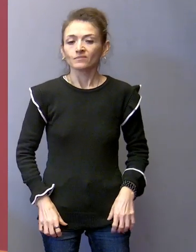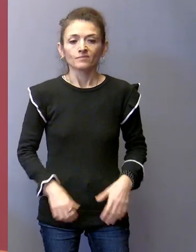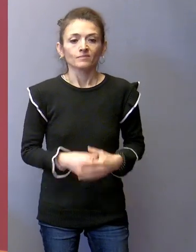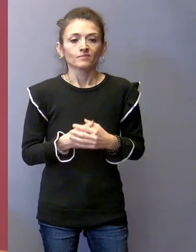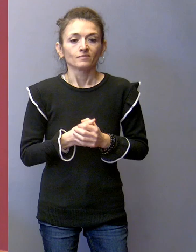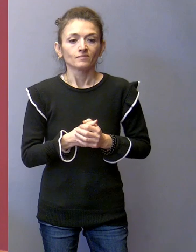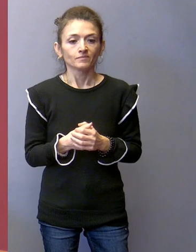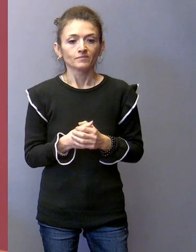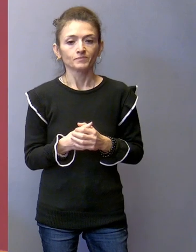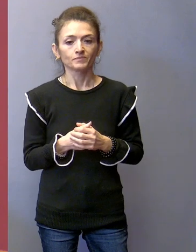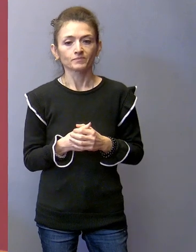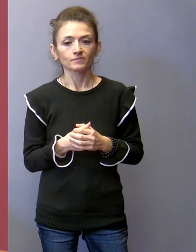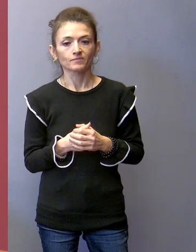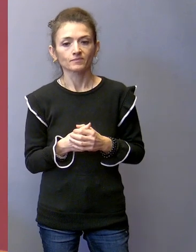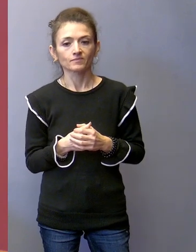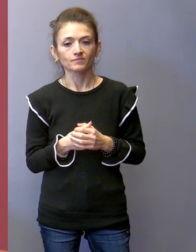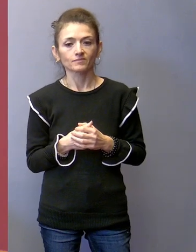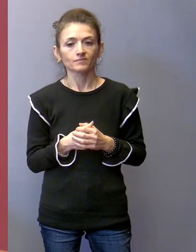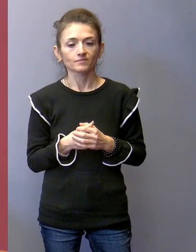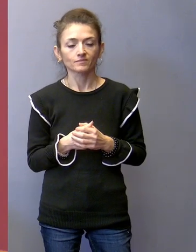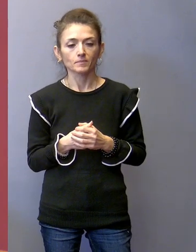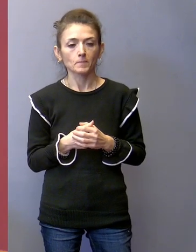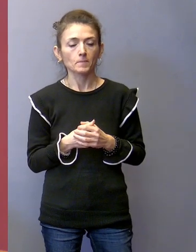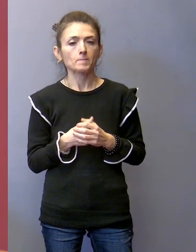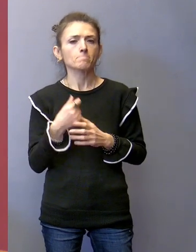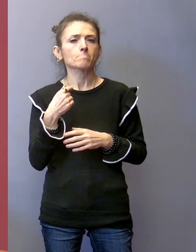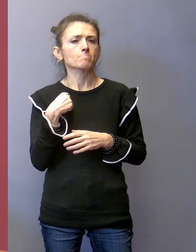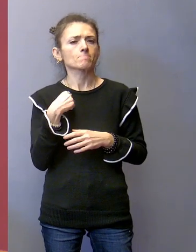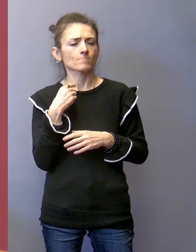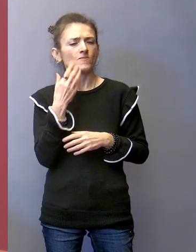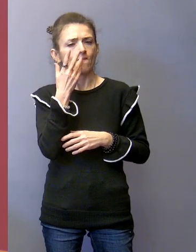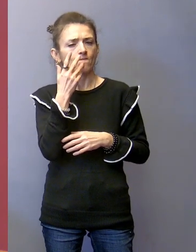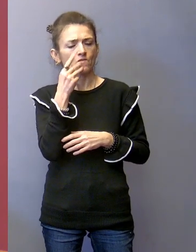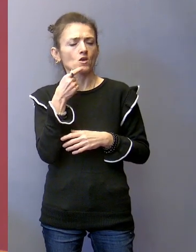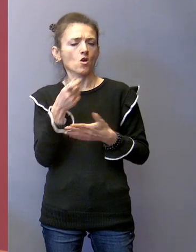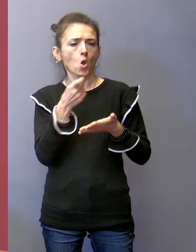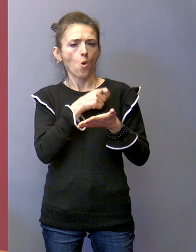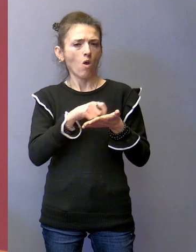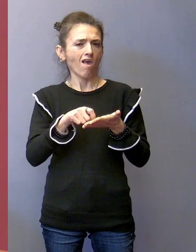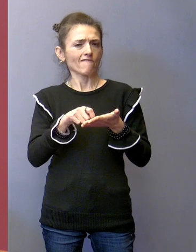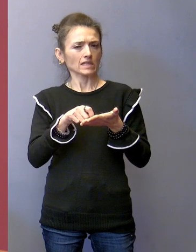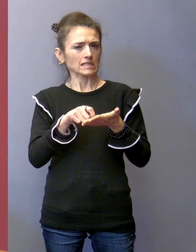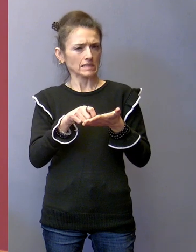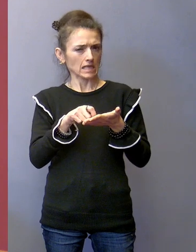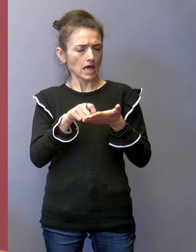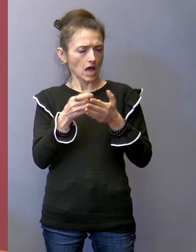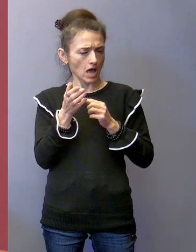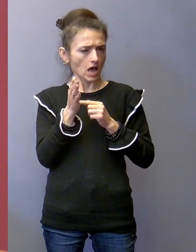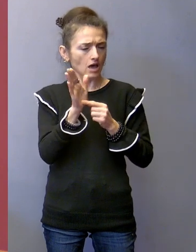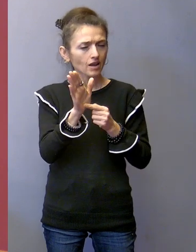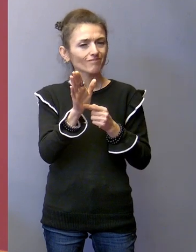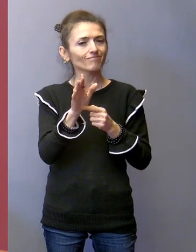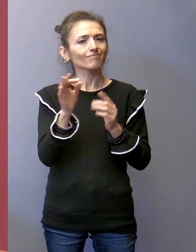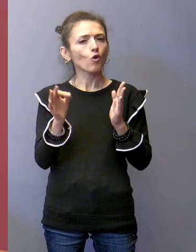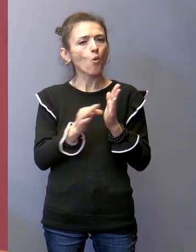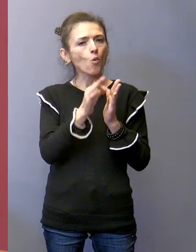e dunque dicevo e mi preme evidenziare la fondatezza di quegli